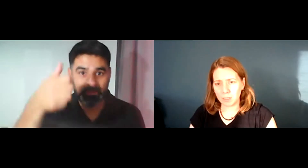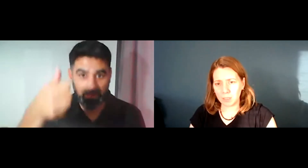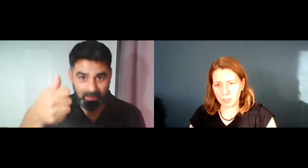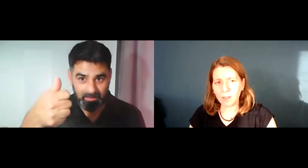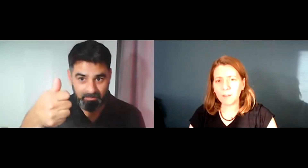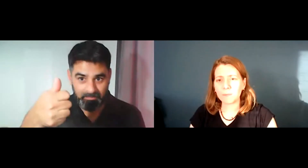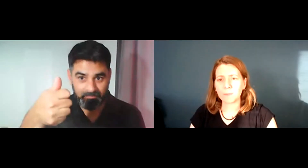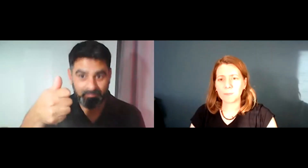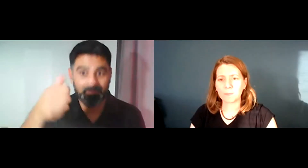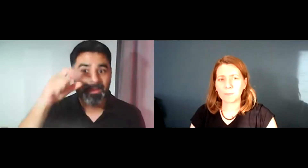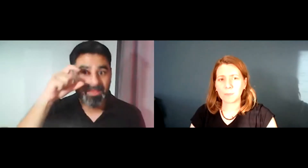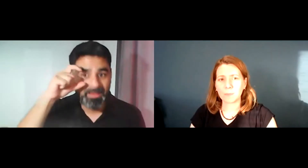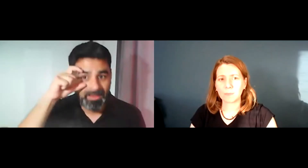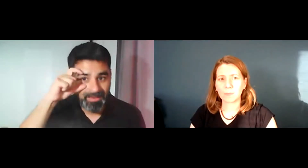María. María.